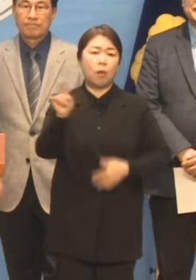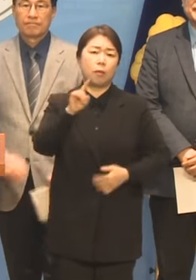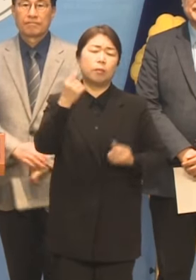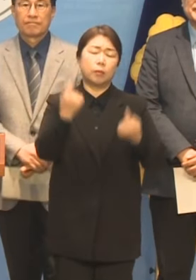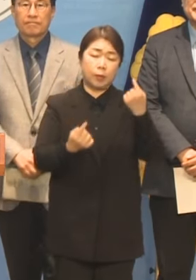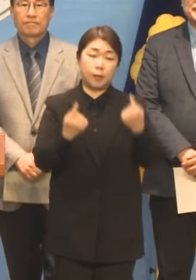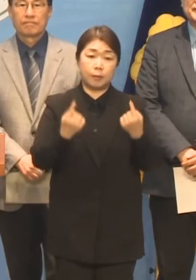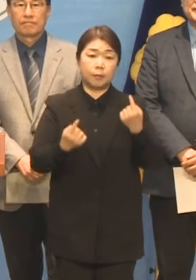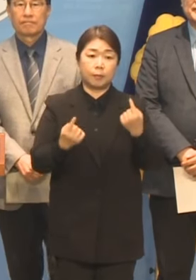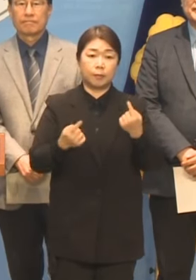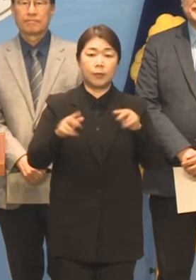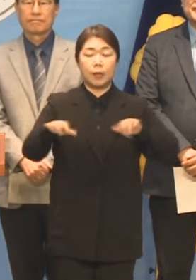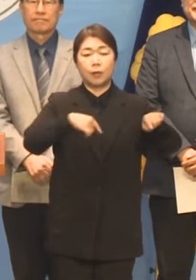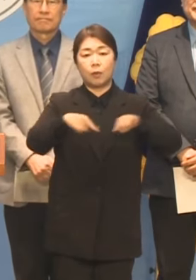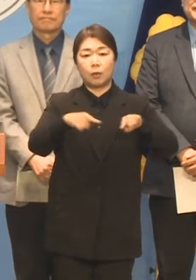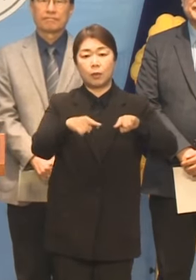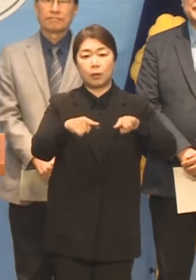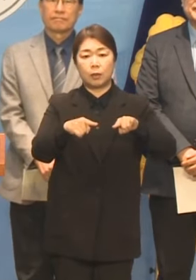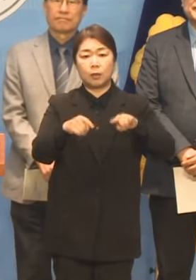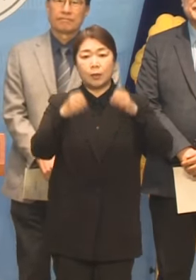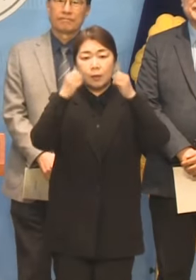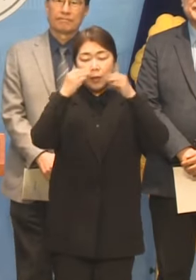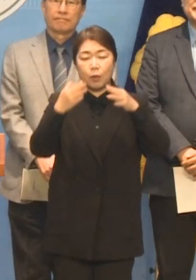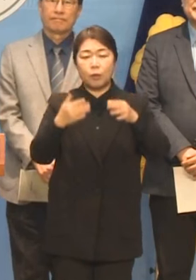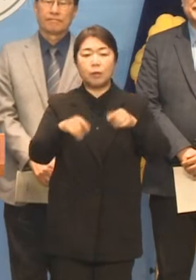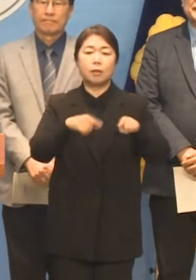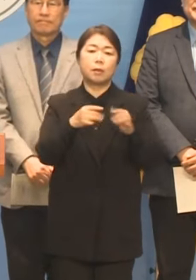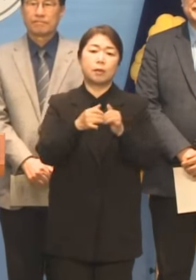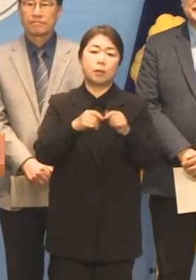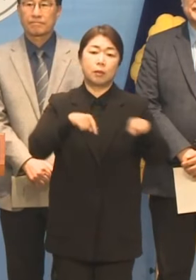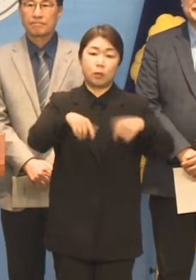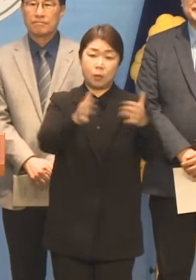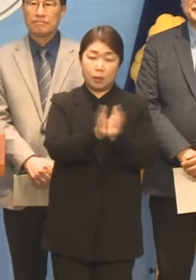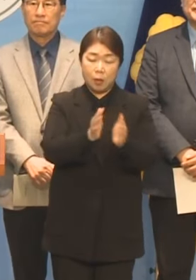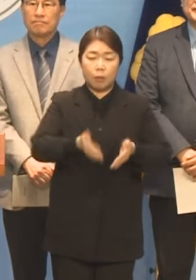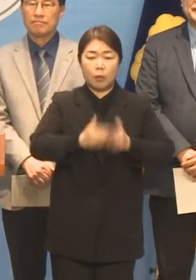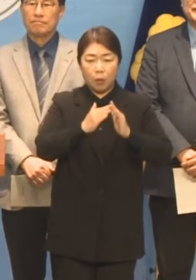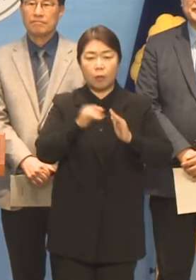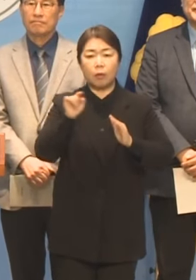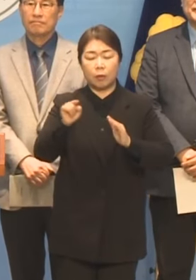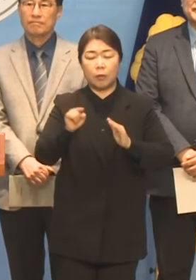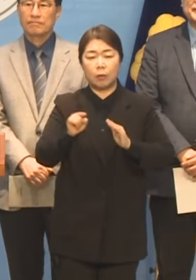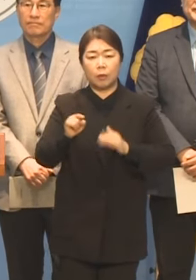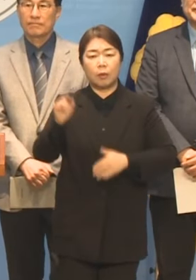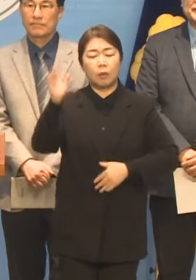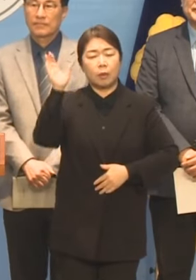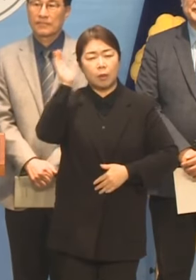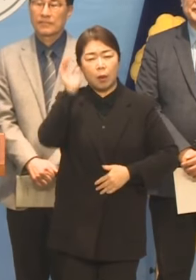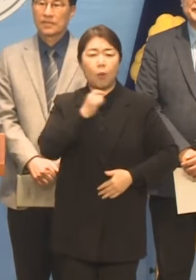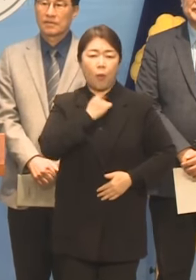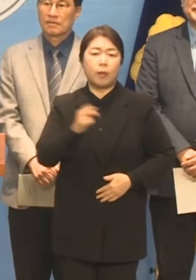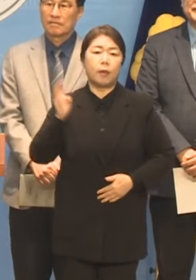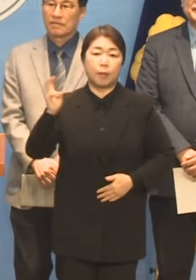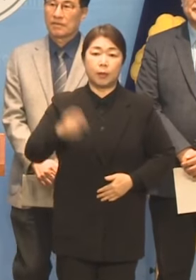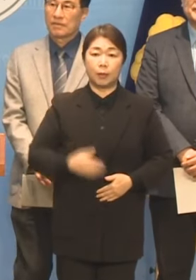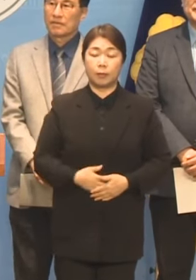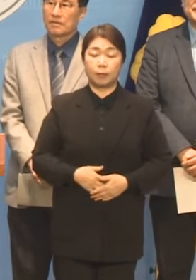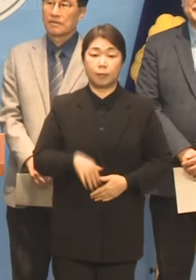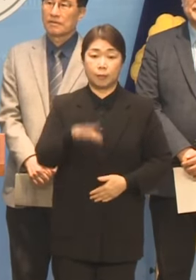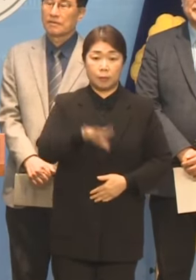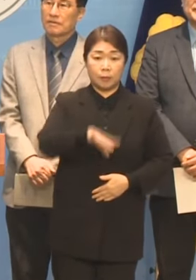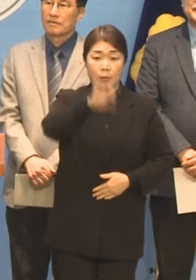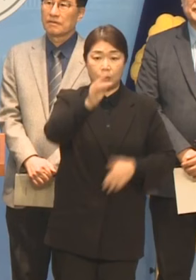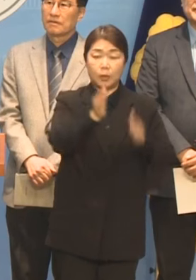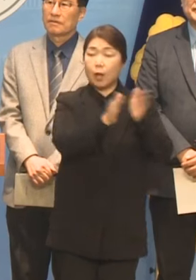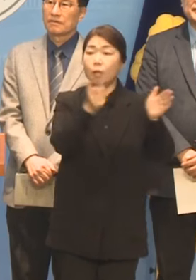때보다 이러한 정치 세력의 등장을 국민은 갈구하고 있음을 피부로 느끼고 있습니다 시작은 미미하나